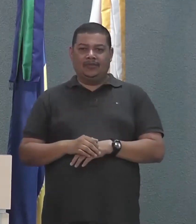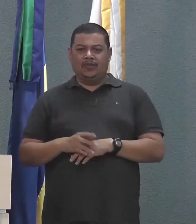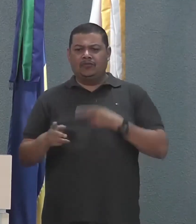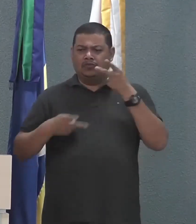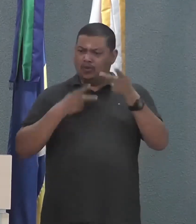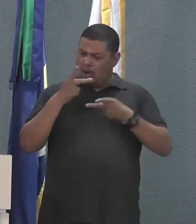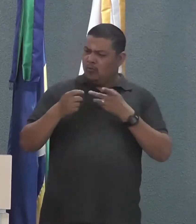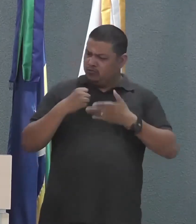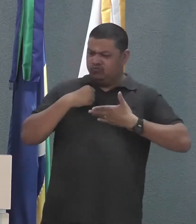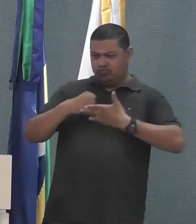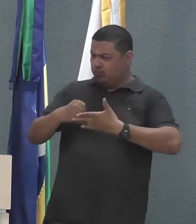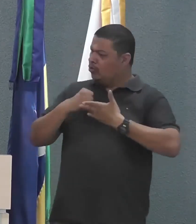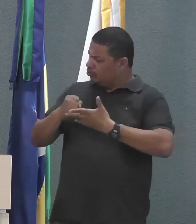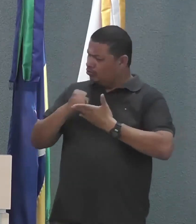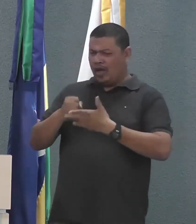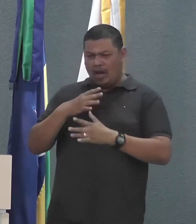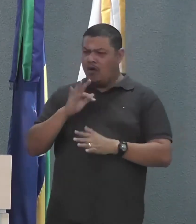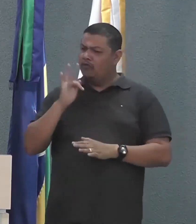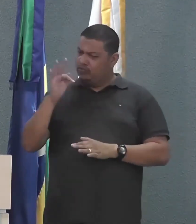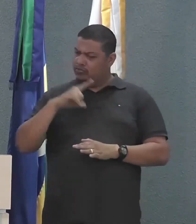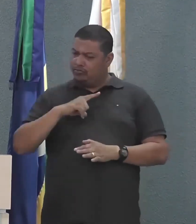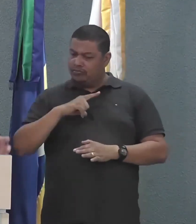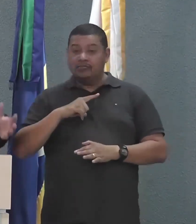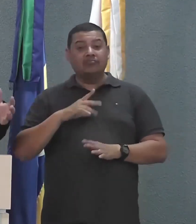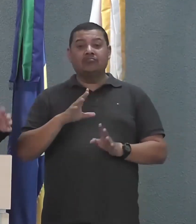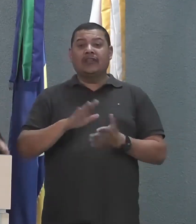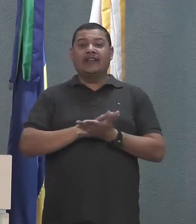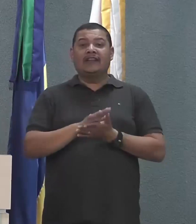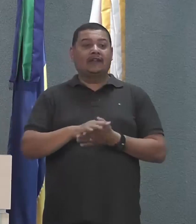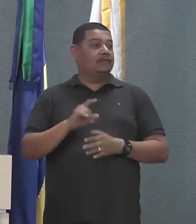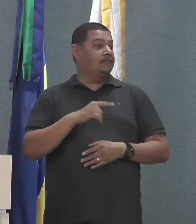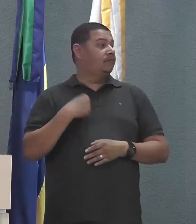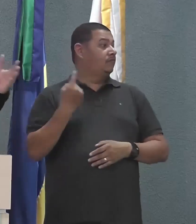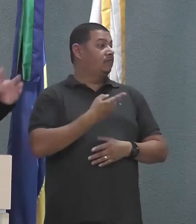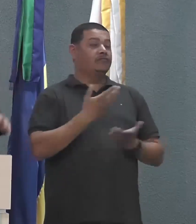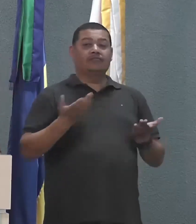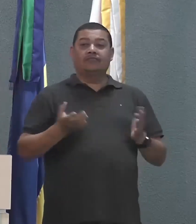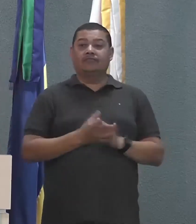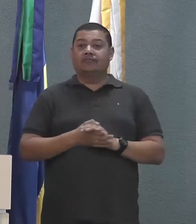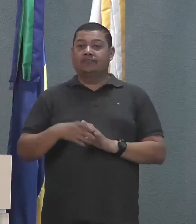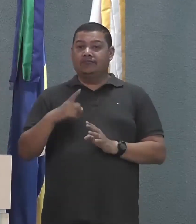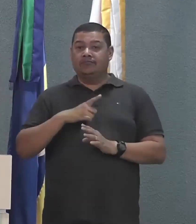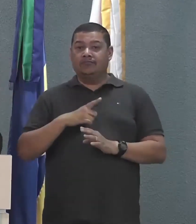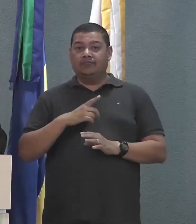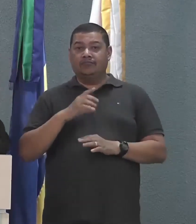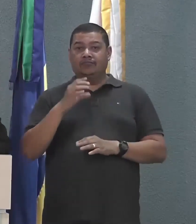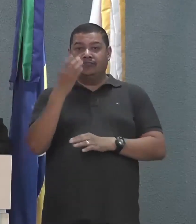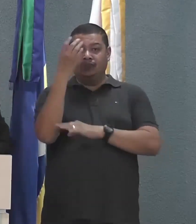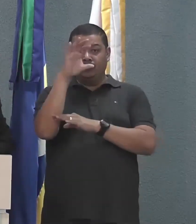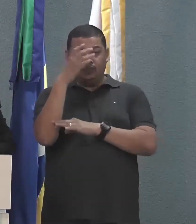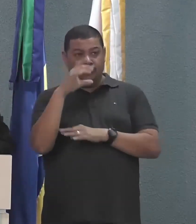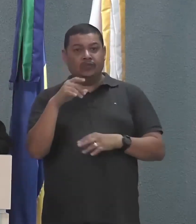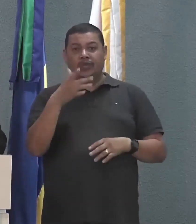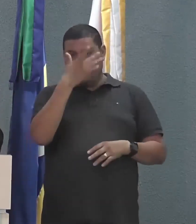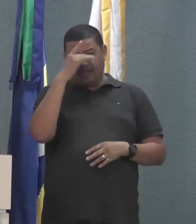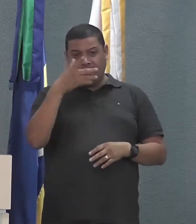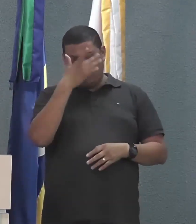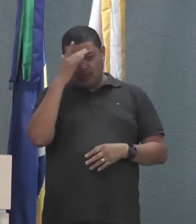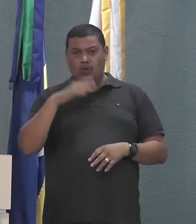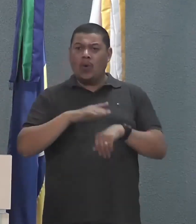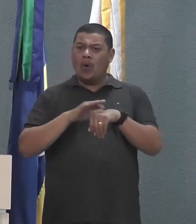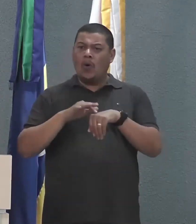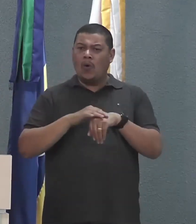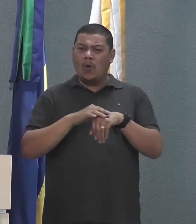vai devolver, que vai fazer, que vai acontecer, e nós estamos aí com vídeo, com gente com perna quebrada há um ano, dois